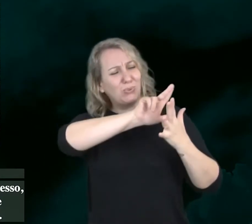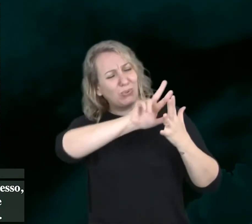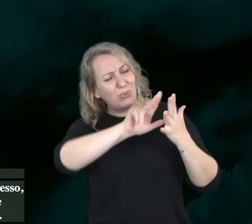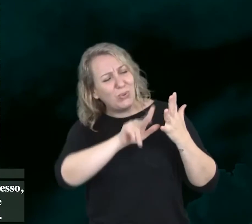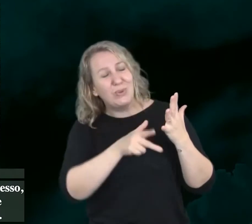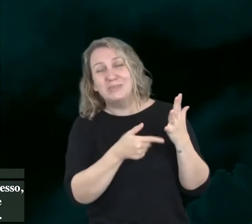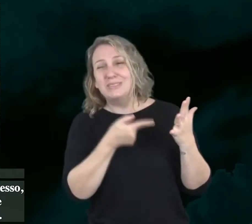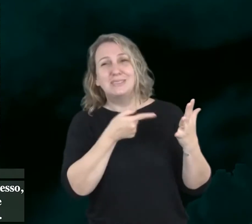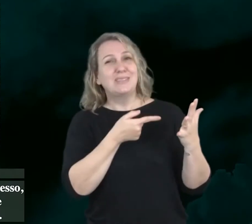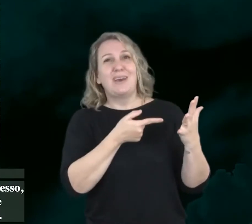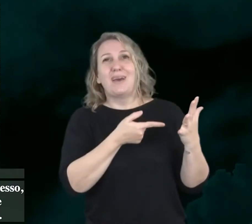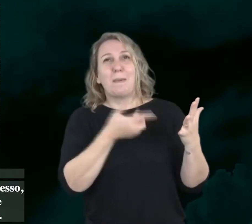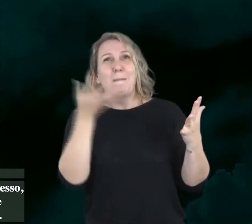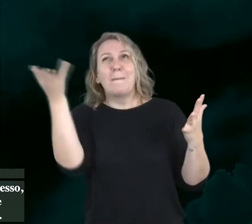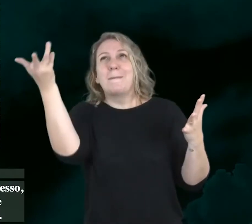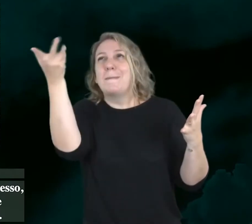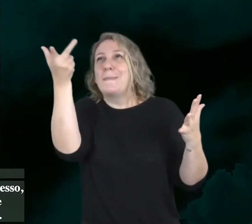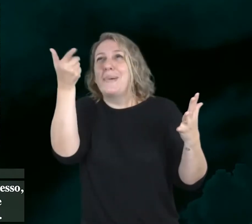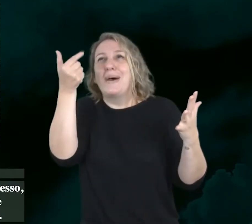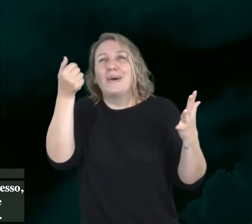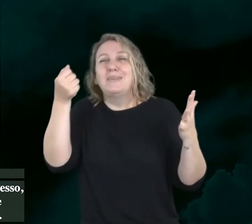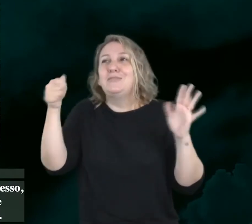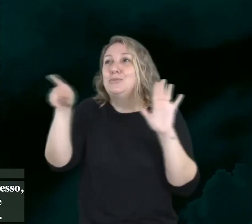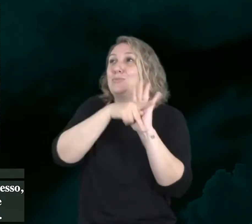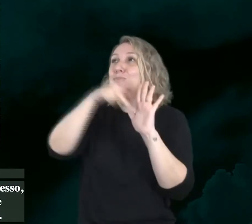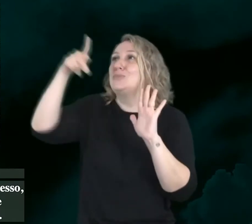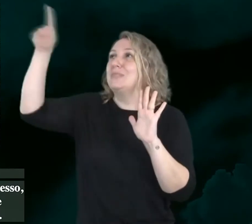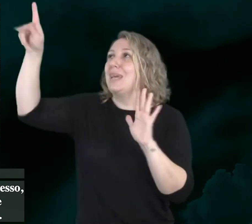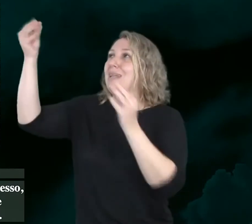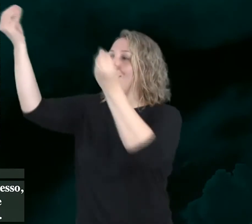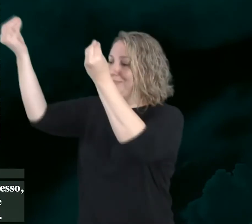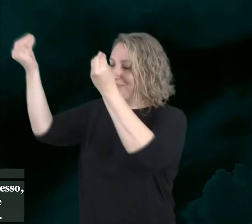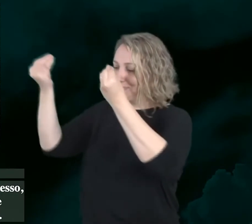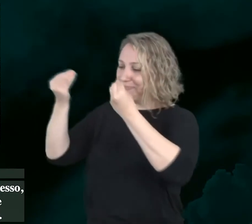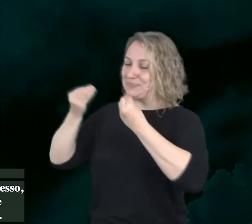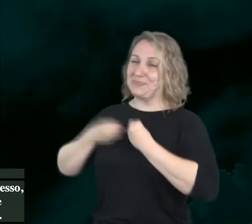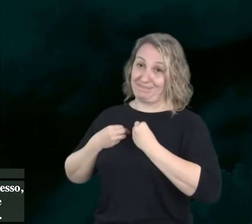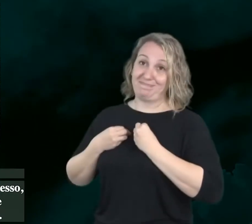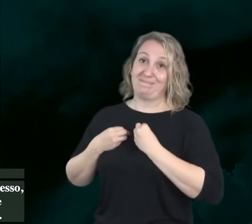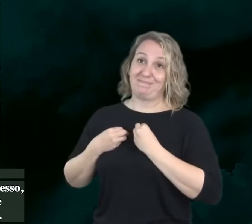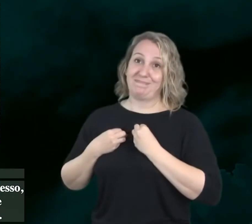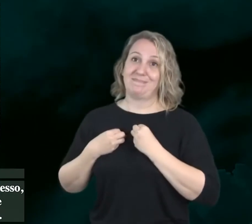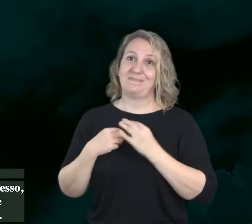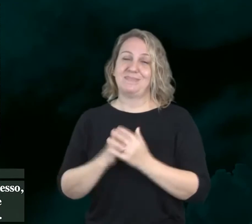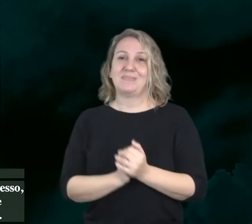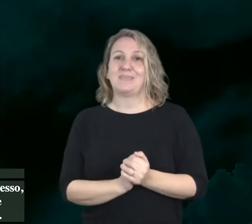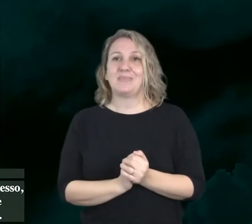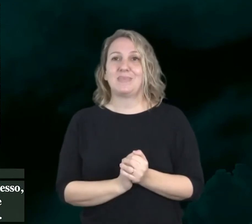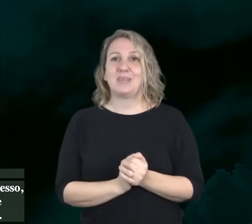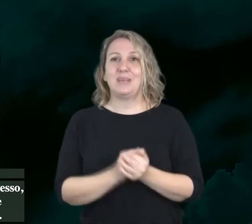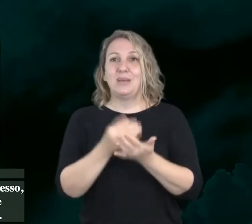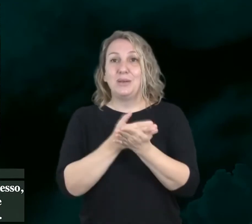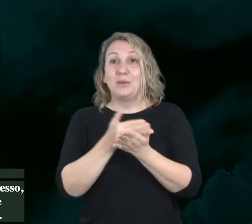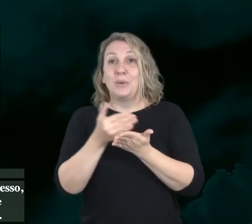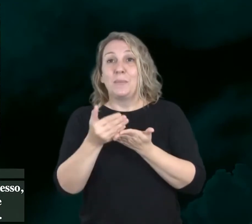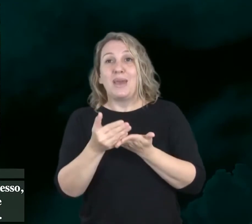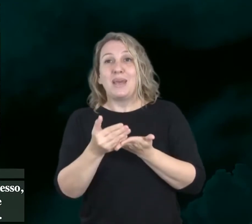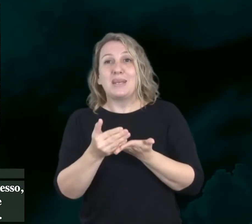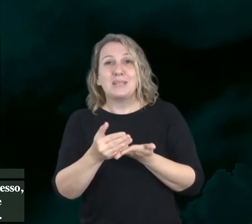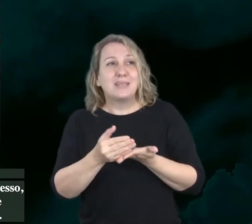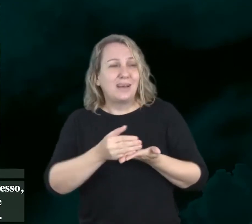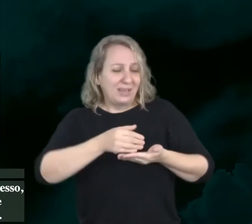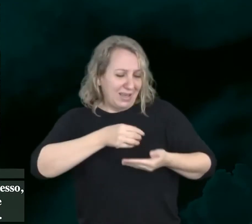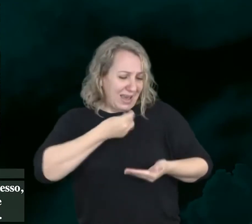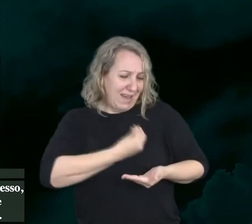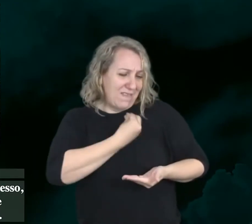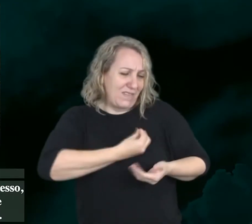vida de Deus, toda a natureza de Deus, tudo que Deus é. E isso vai gerar em quê? Vai gerar em nós a esperança da glória